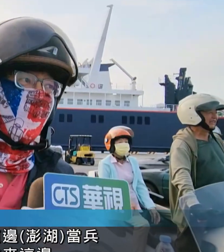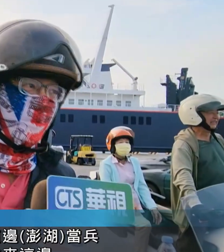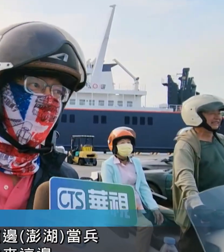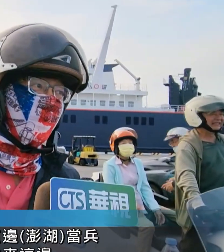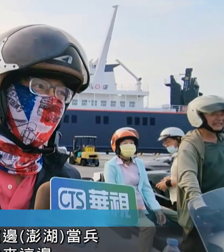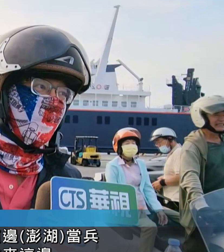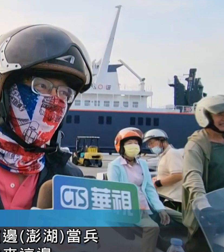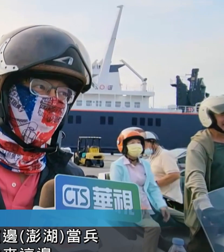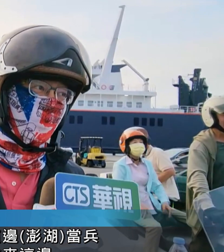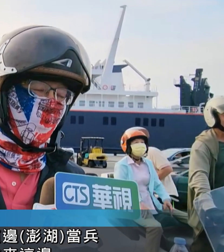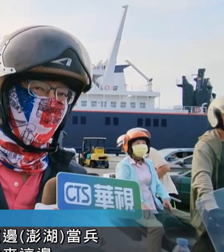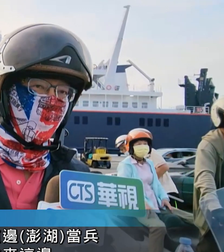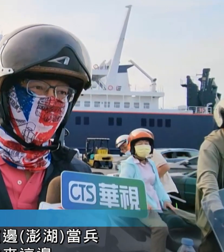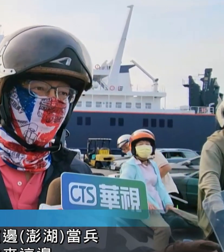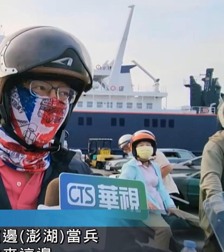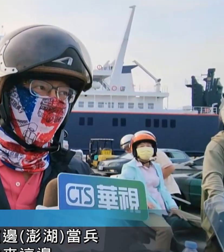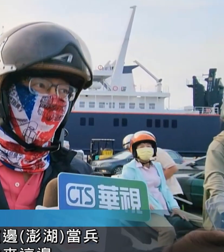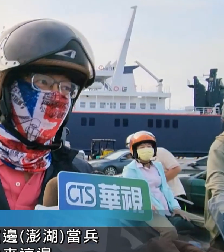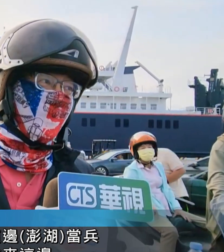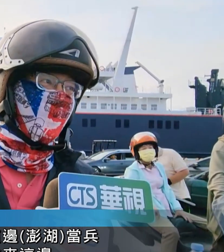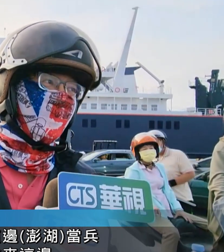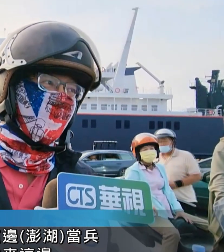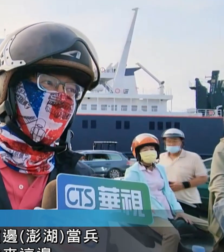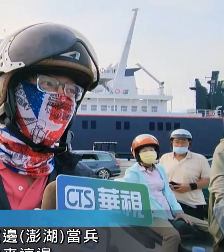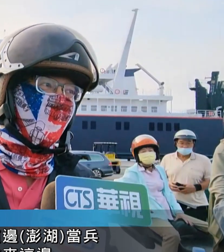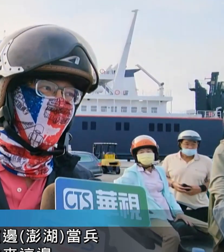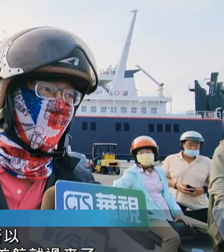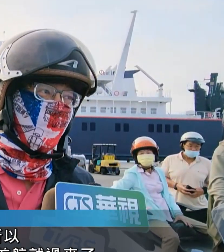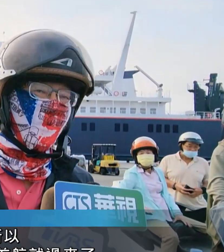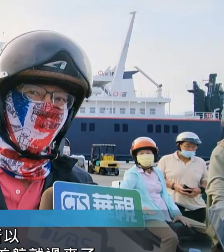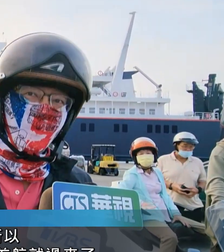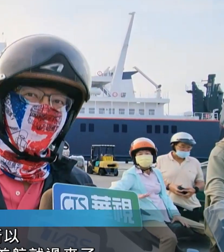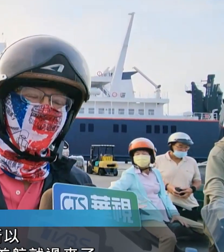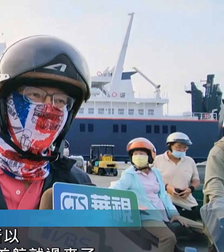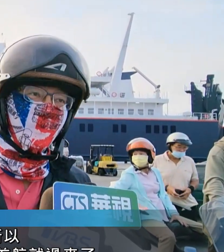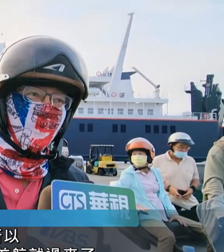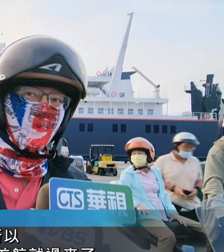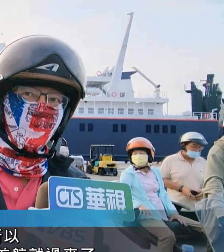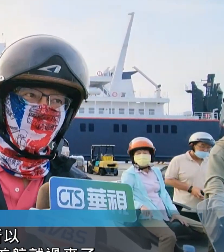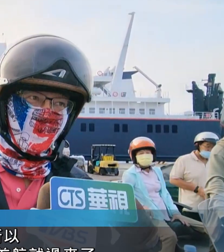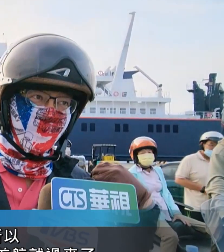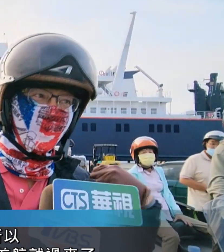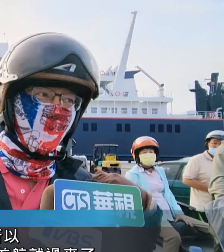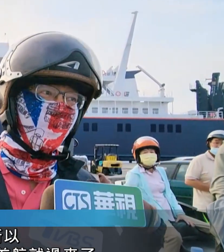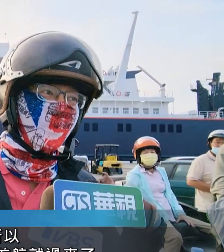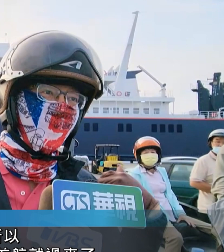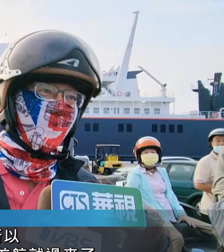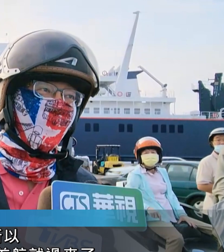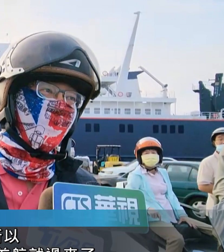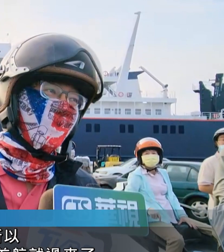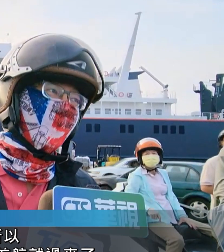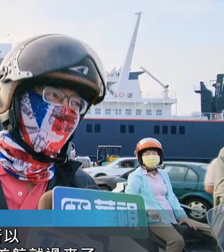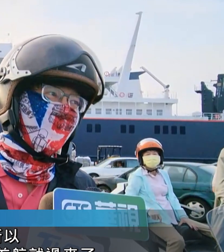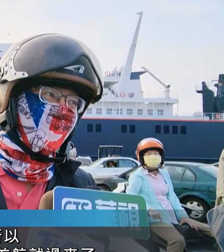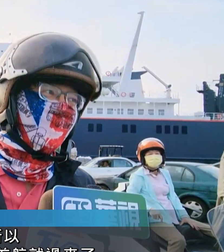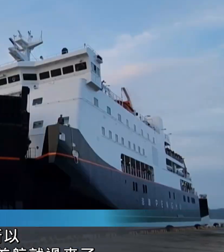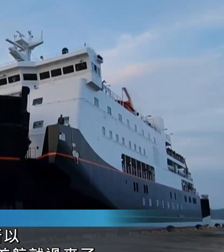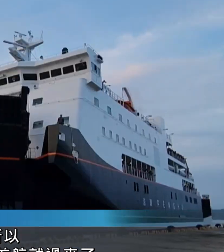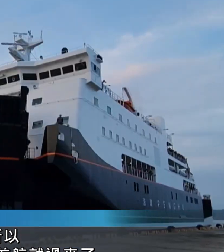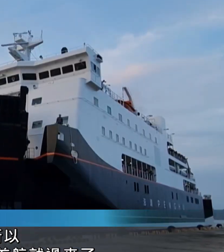兵，退伍之后每年都来这边来十几次。所以今年特别不一样，首航就过来这样。 澎湖轮全